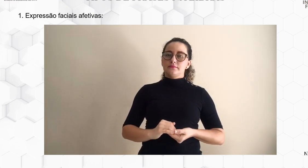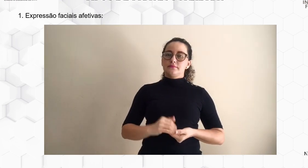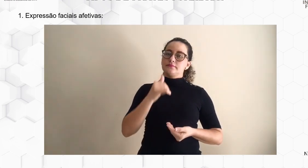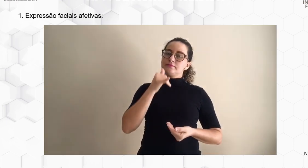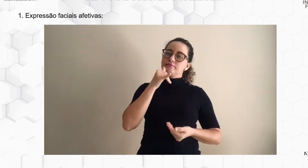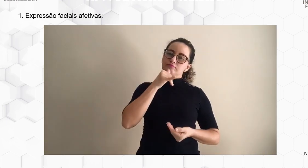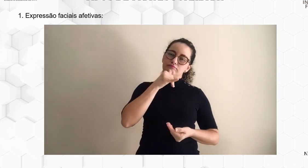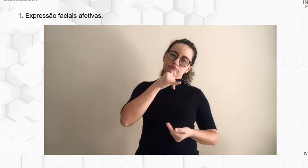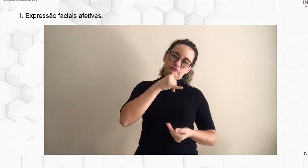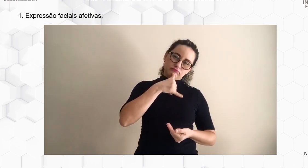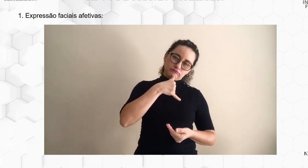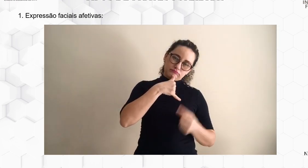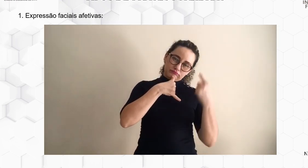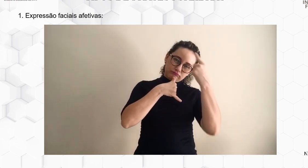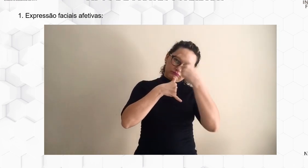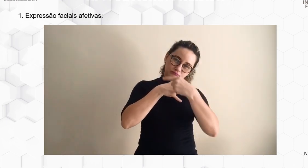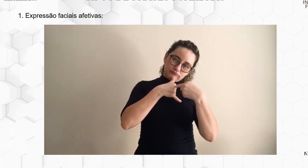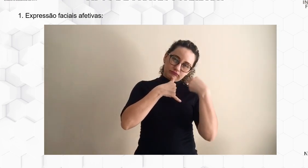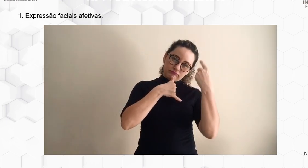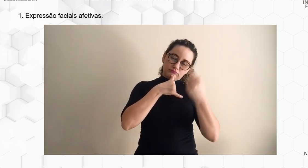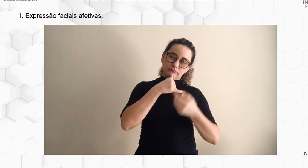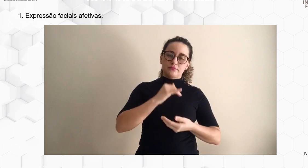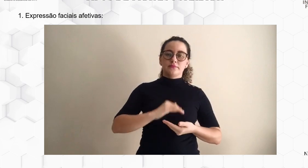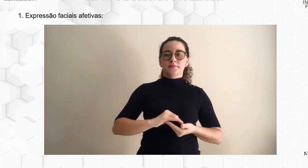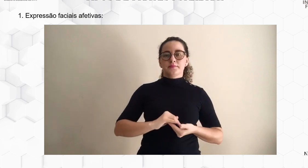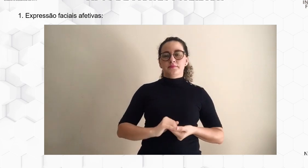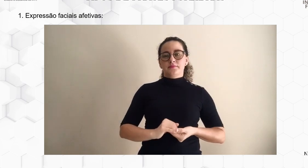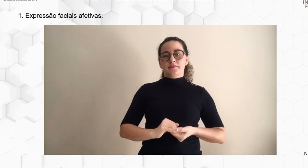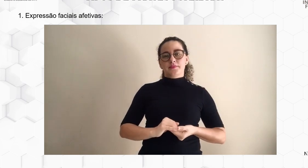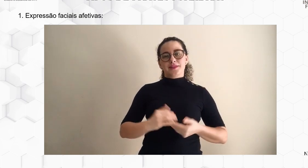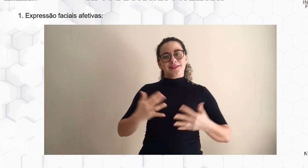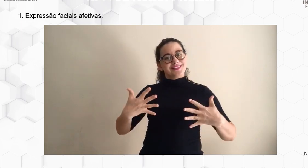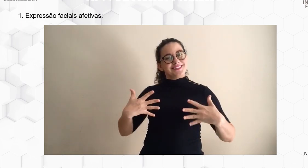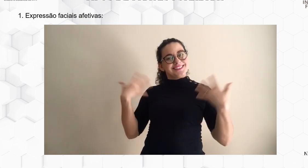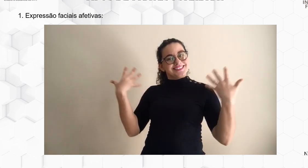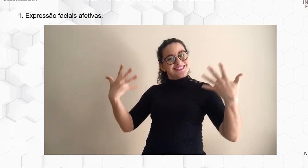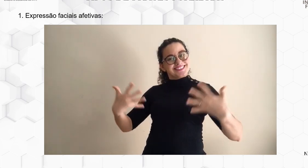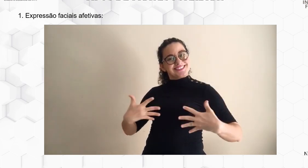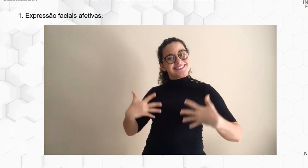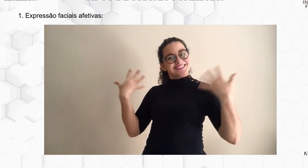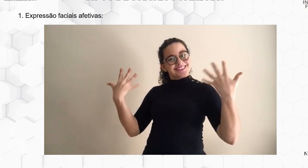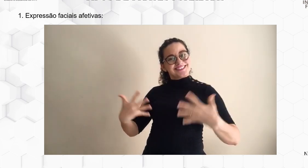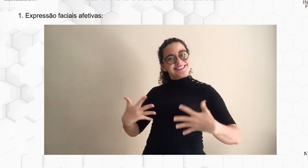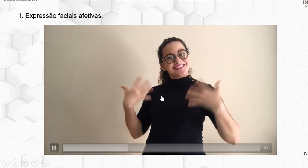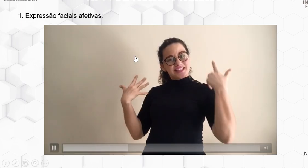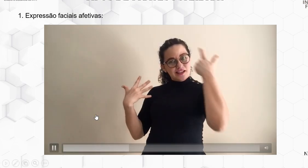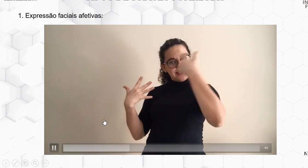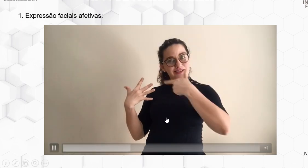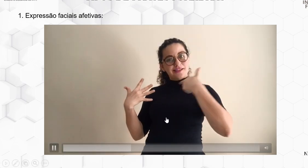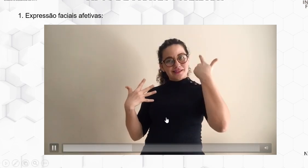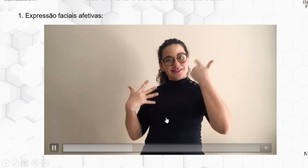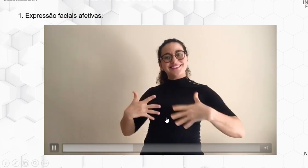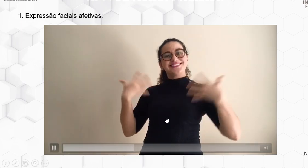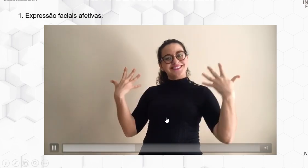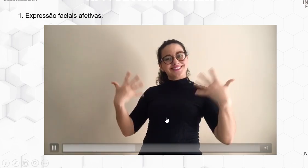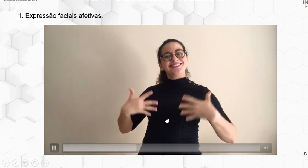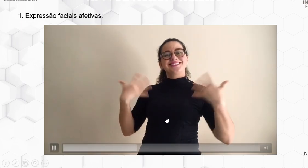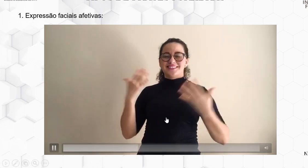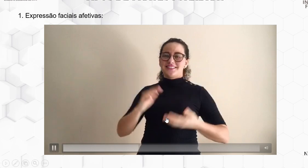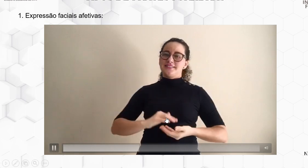tristeza, você não pode estar com uma expressão neutra para dizer, por exemplo, que você está triste. Alegre, você tem que estar com essa expressão